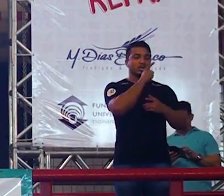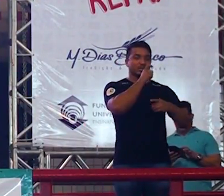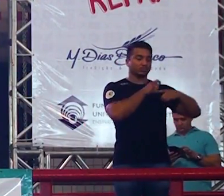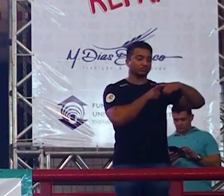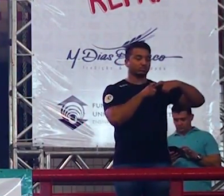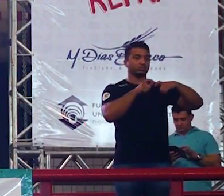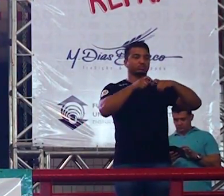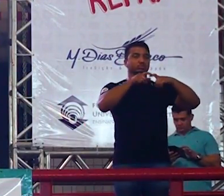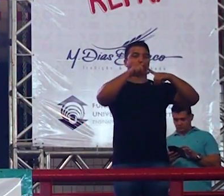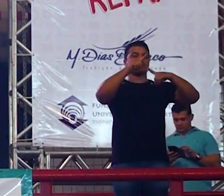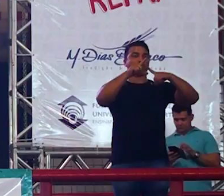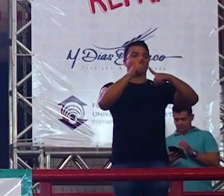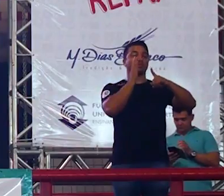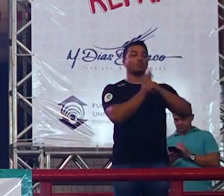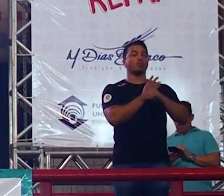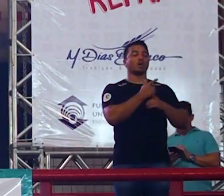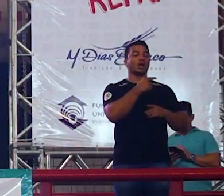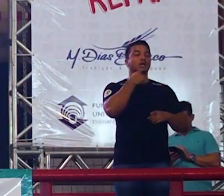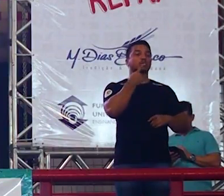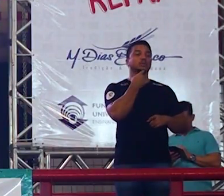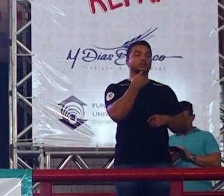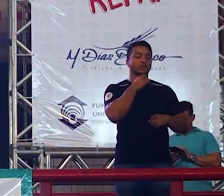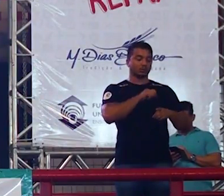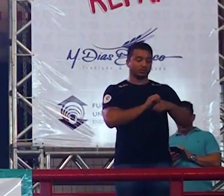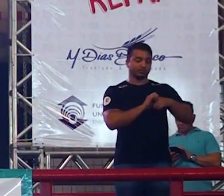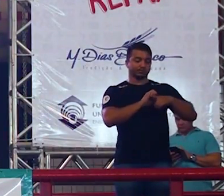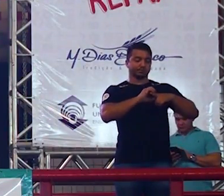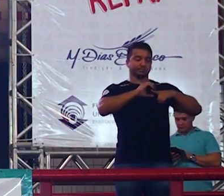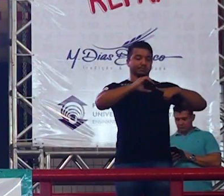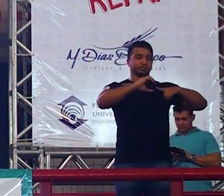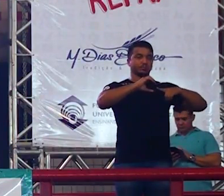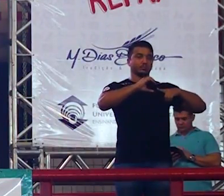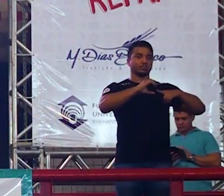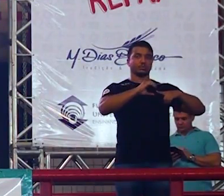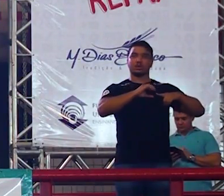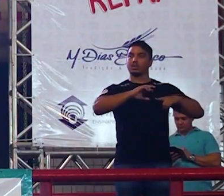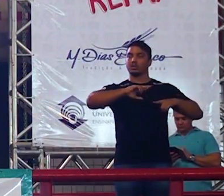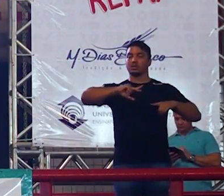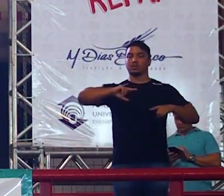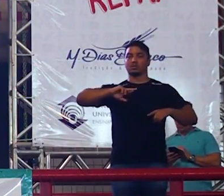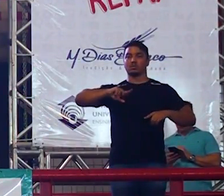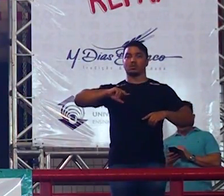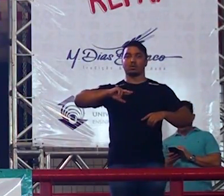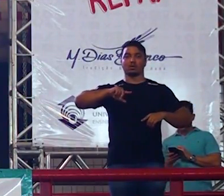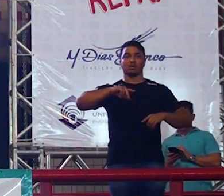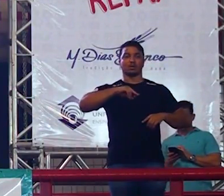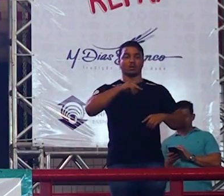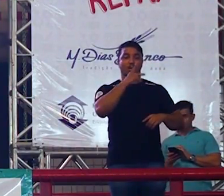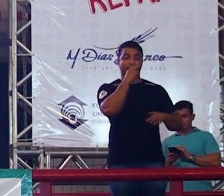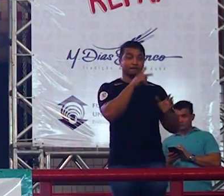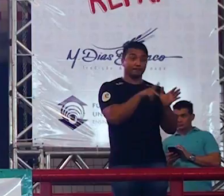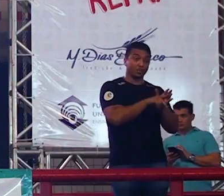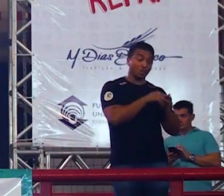causada pelo aumento do volume sanguíneo no corpo esponjoso. Não. São nos